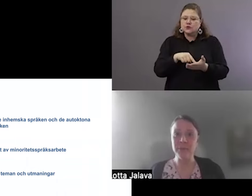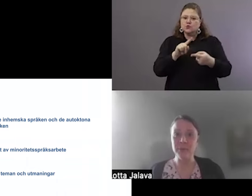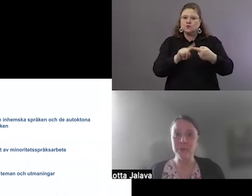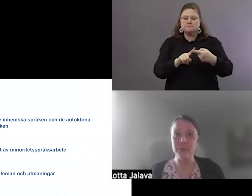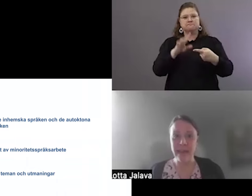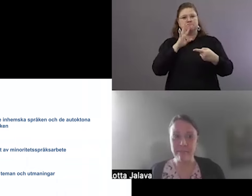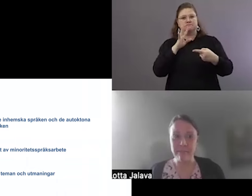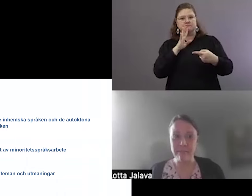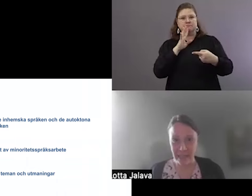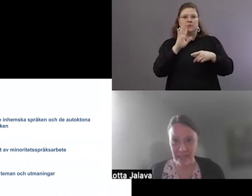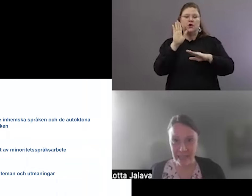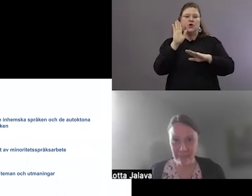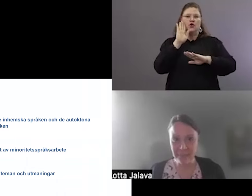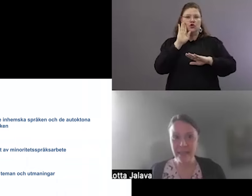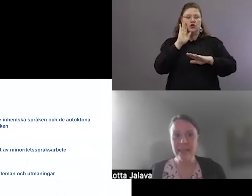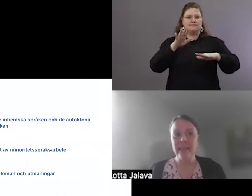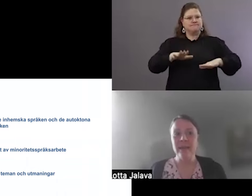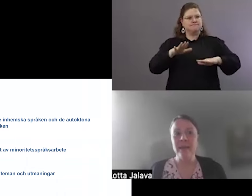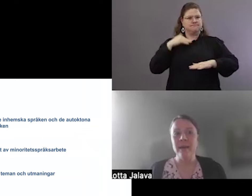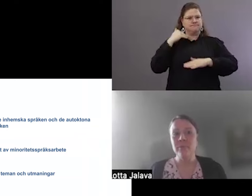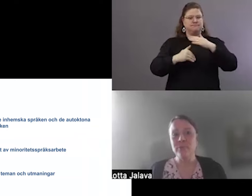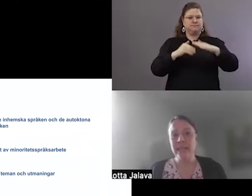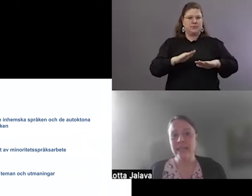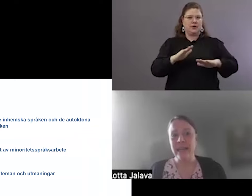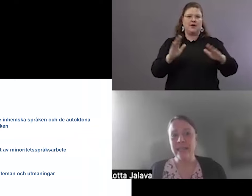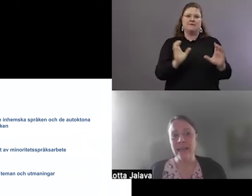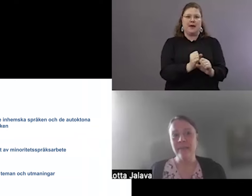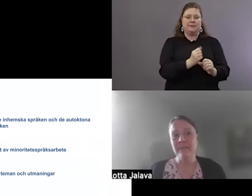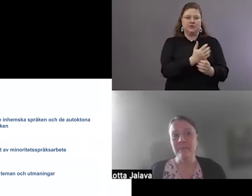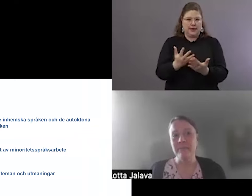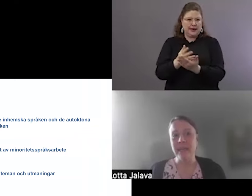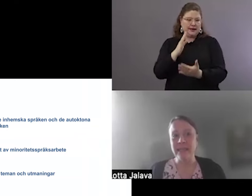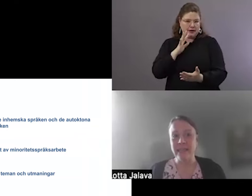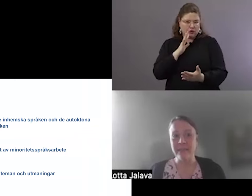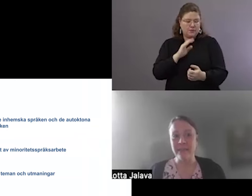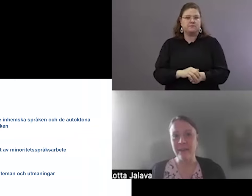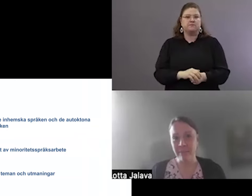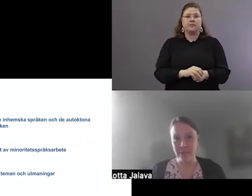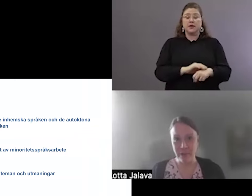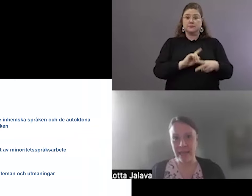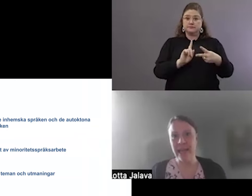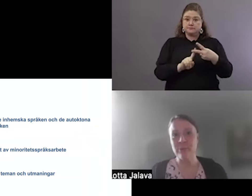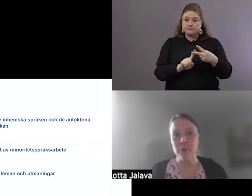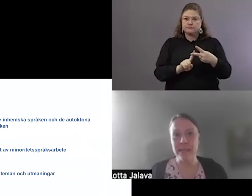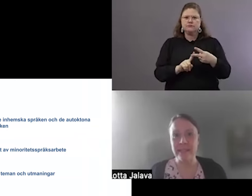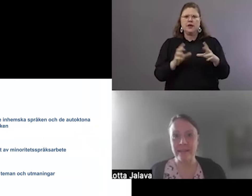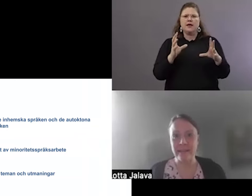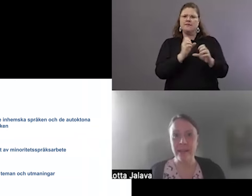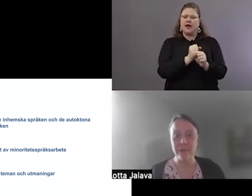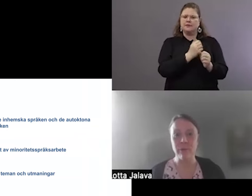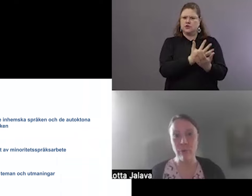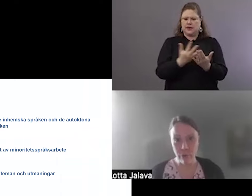suhteesta kotoperäisiin vähemmistökieliin. Puhun siitä, että miksi vähemmistökieliä nyt